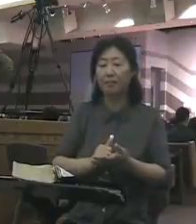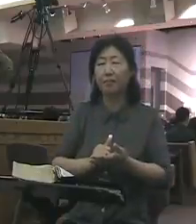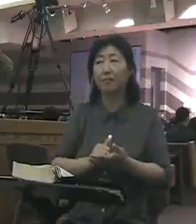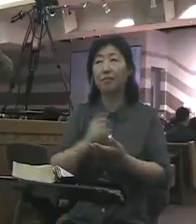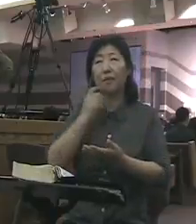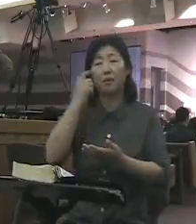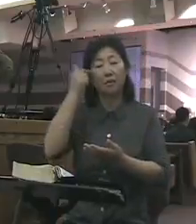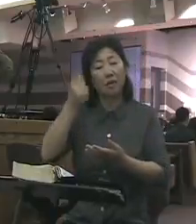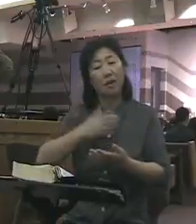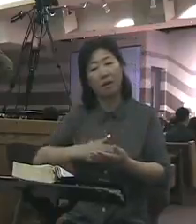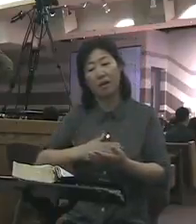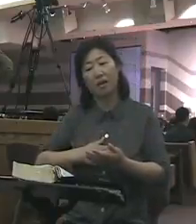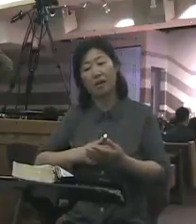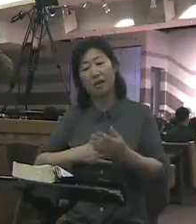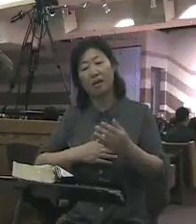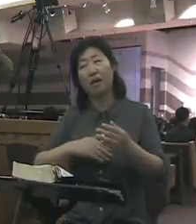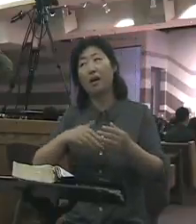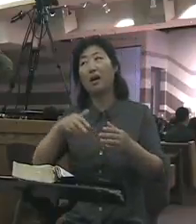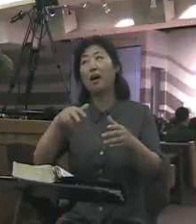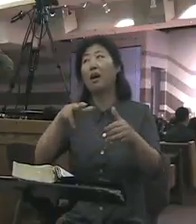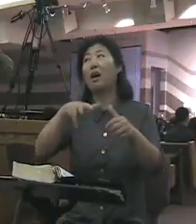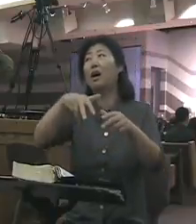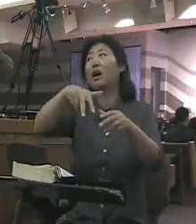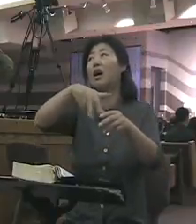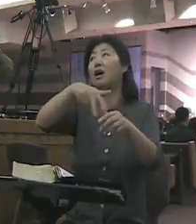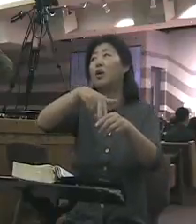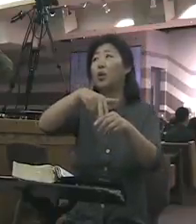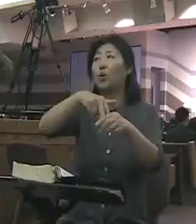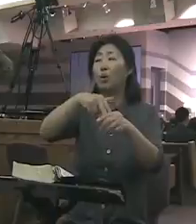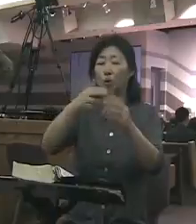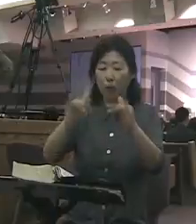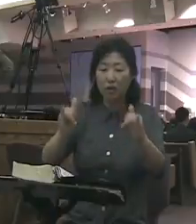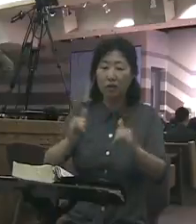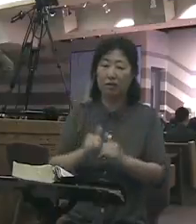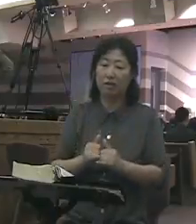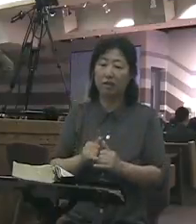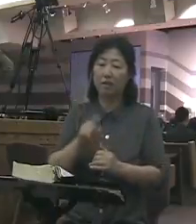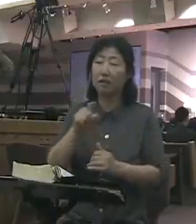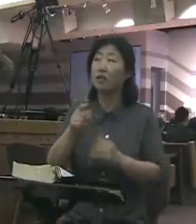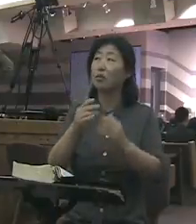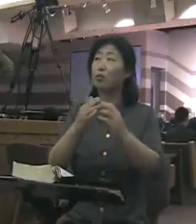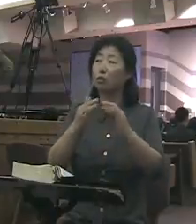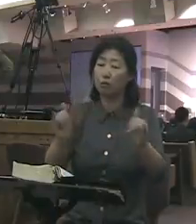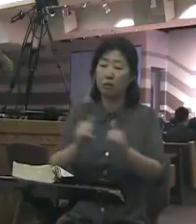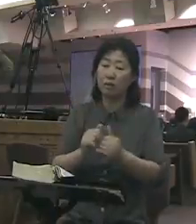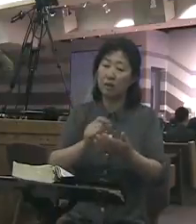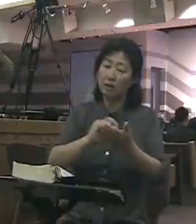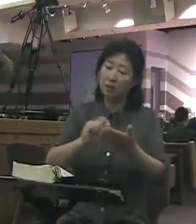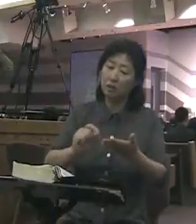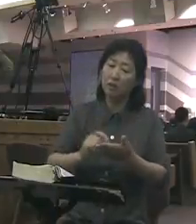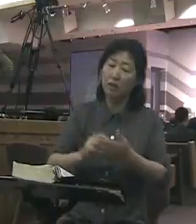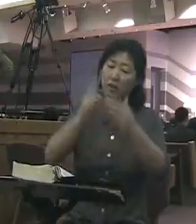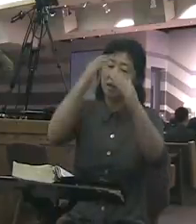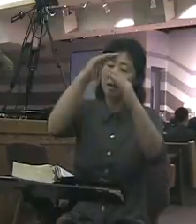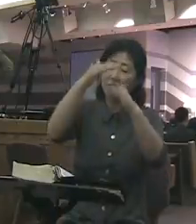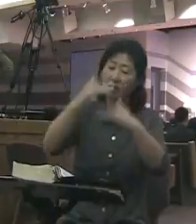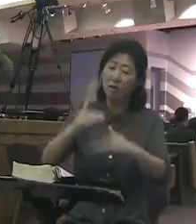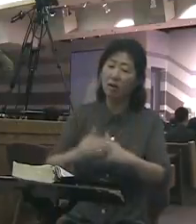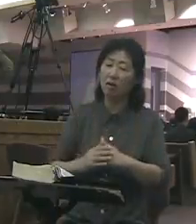스타벅스 회장이 기독교인이고 그래서 아마 그분이 이제 거기에 쓰고자 하는 그 내용들도 굉장히 건전하고